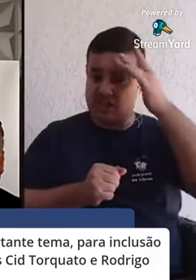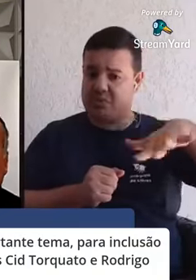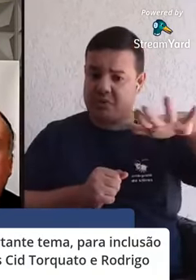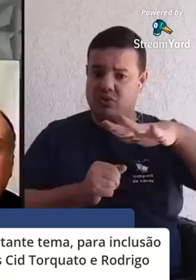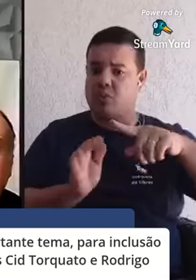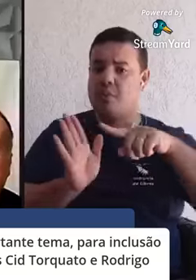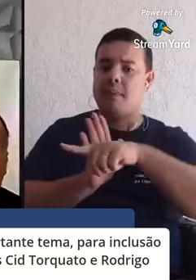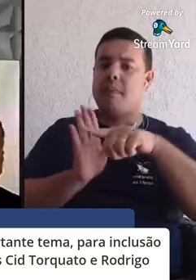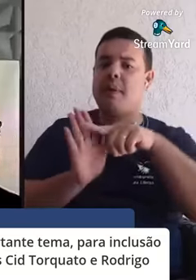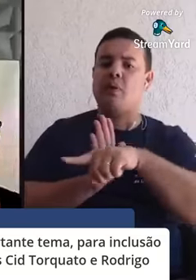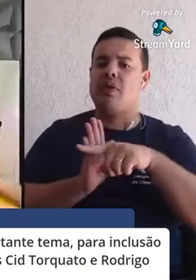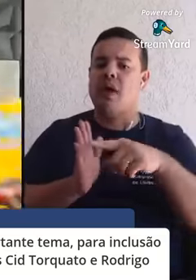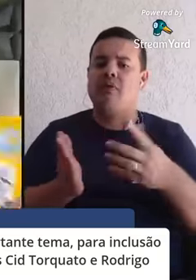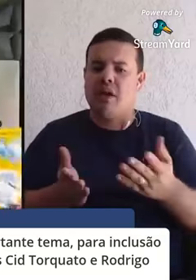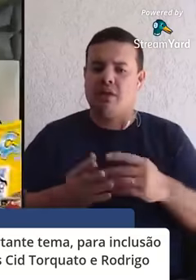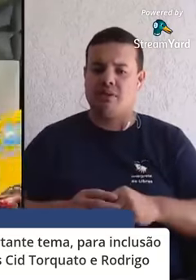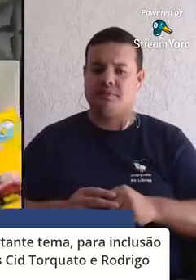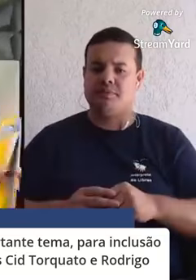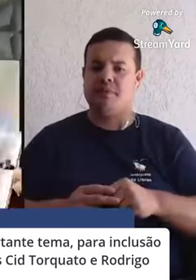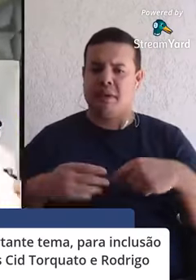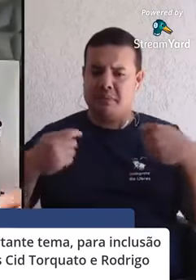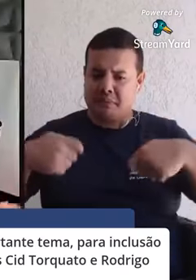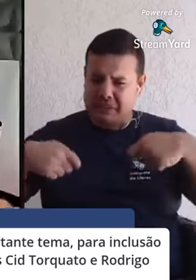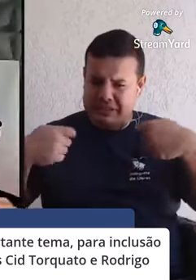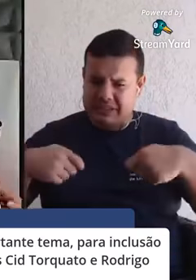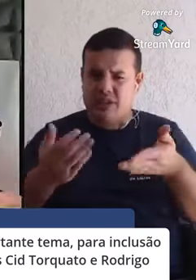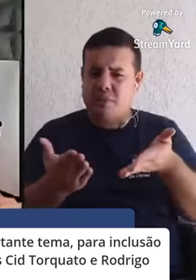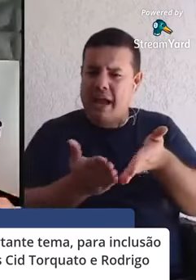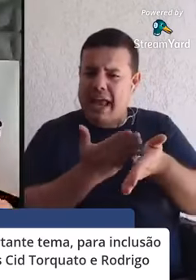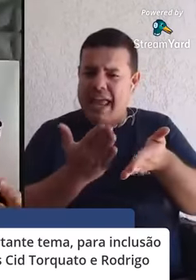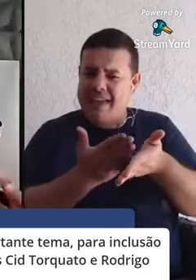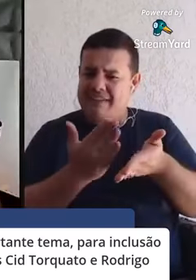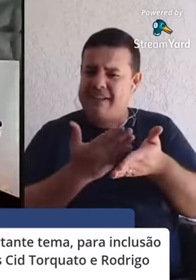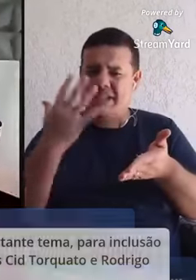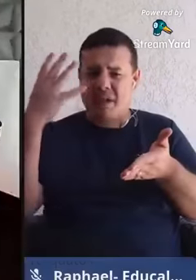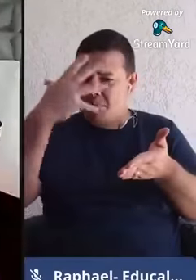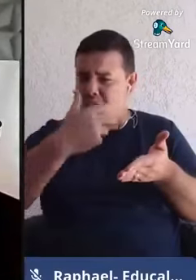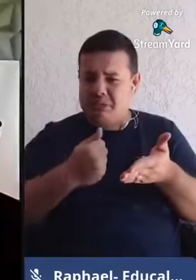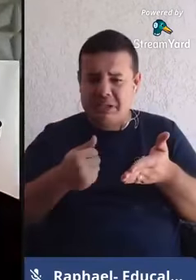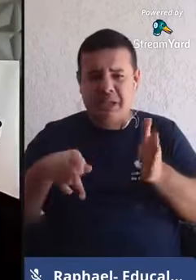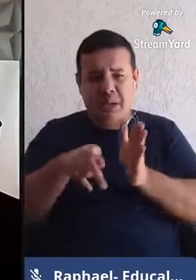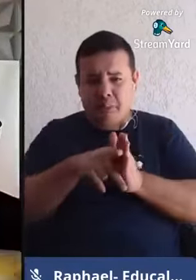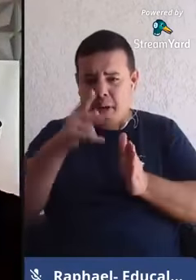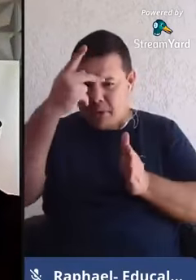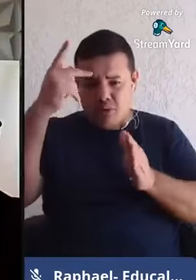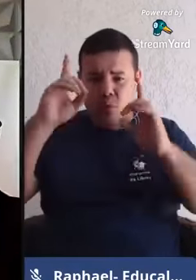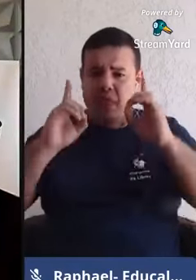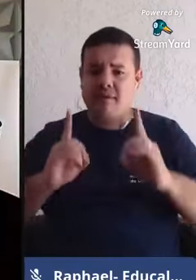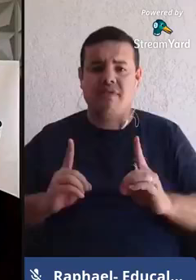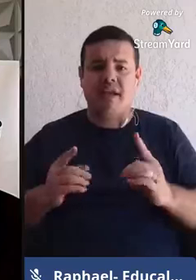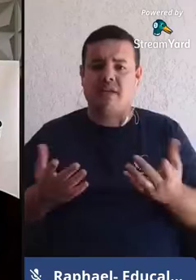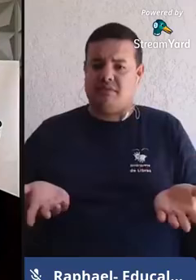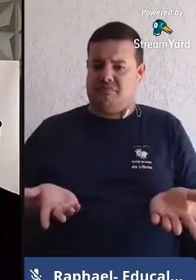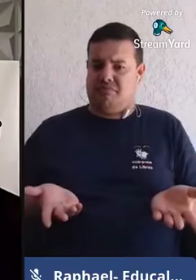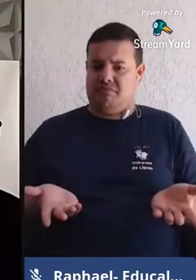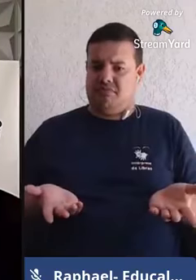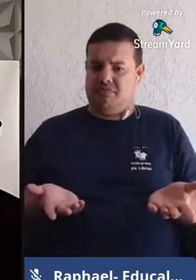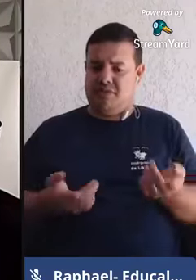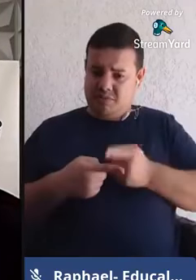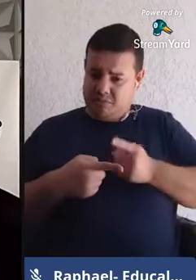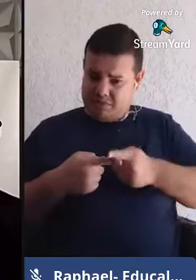Cid, mas como uma revista tão bonita para pessoa com deficiência? Eu falava, porque para pessoa com deficiência tem que ser